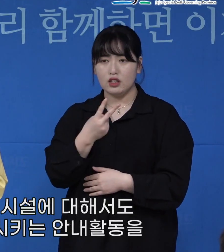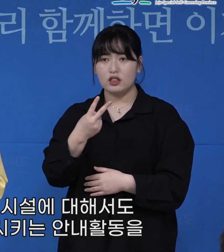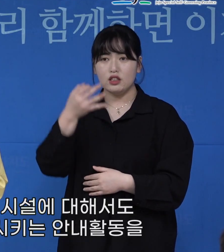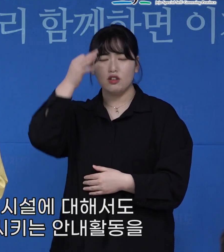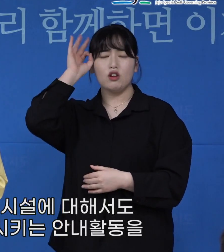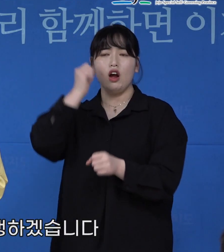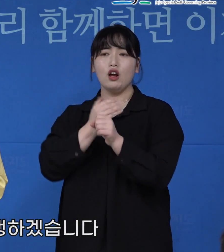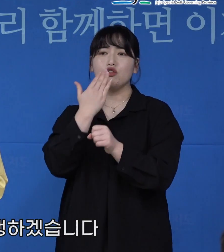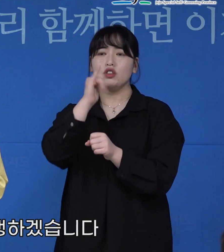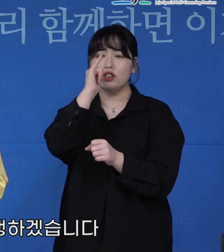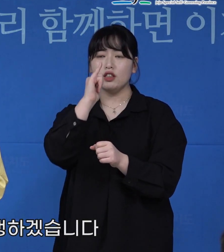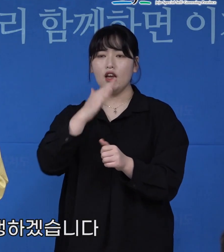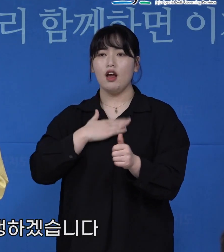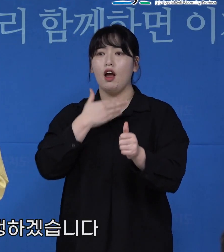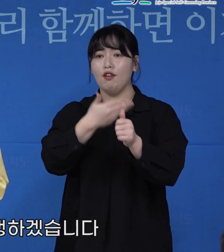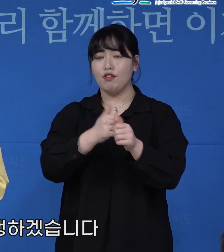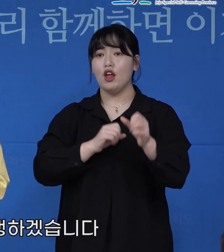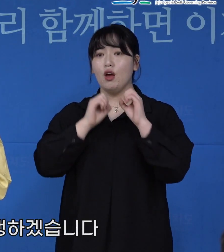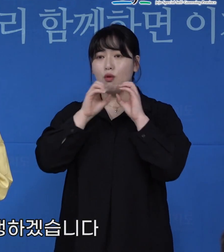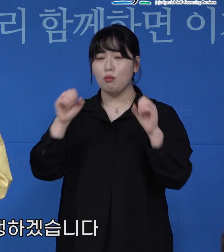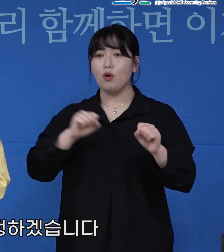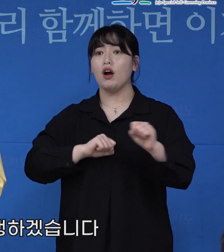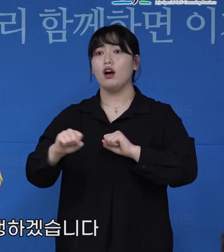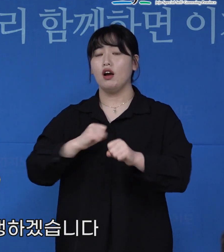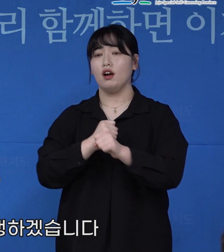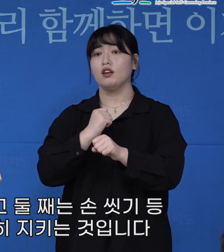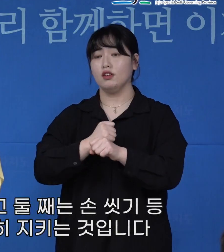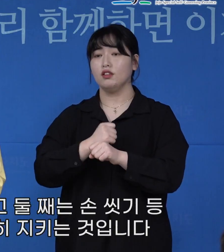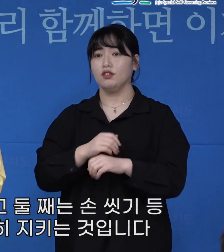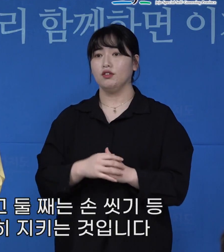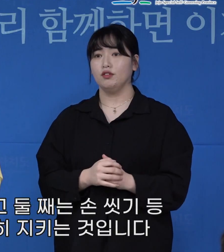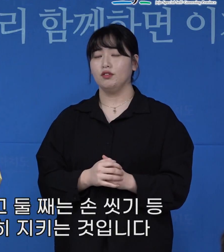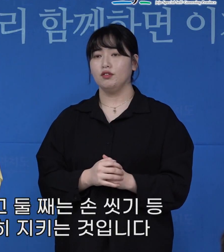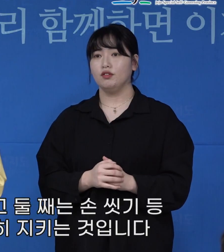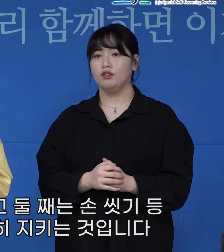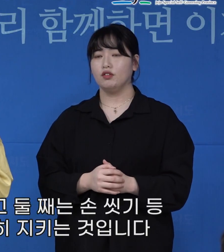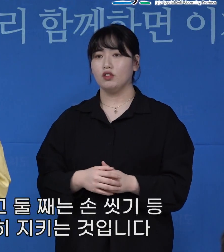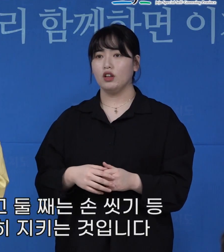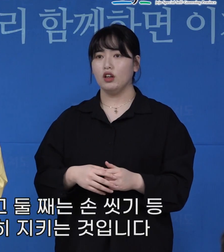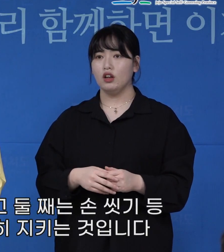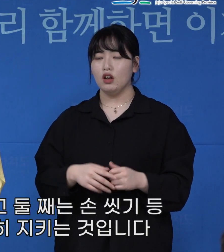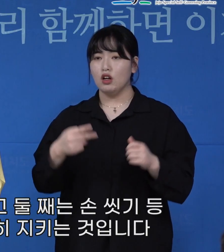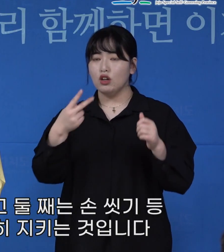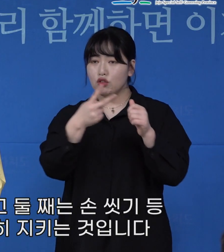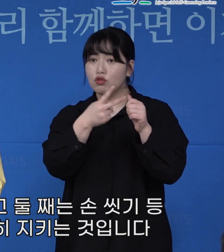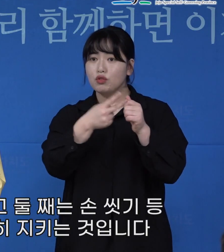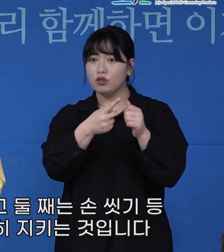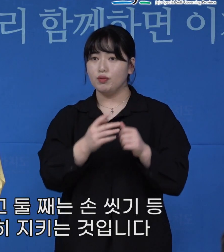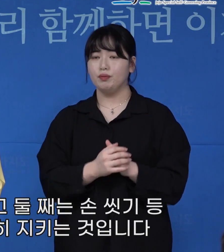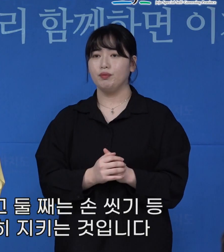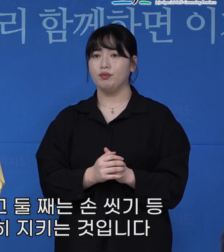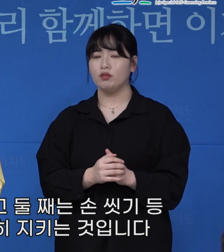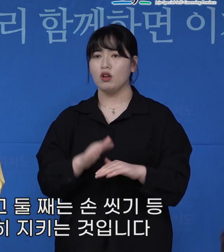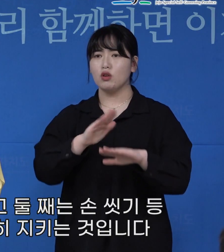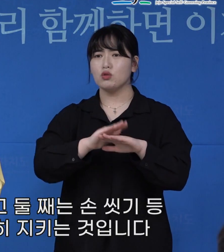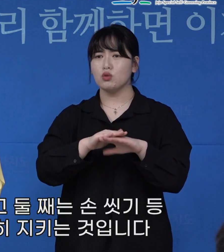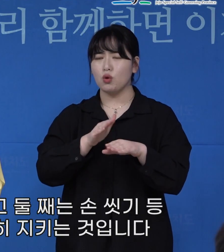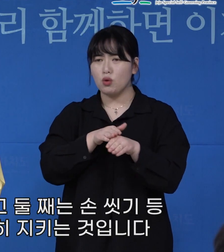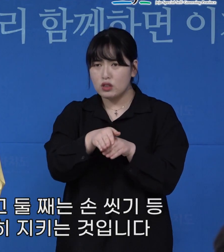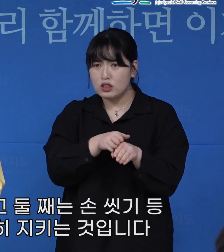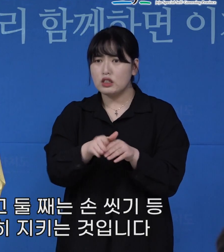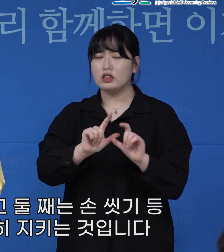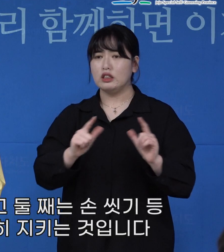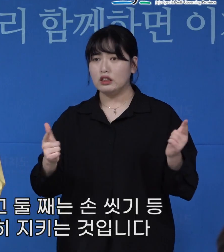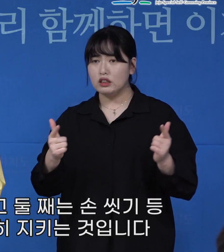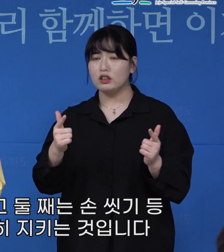그런 안내 활동을 적극적으로 진행을 하겠습니다. 첫 번째가 접촉 최소화하고 둘째는 손 씻기